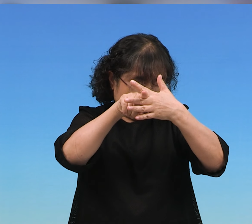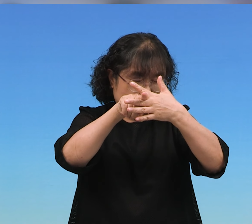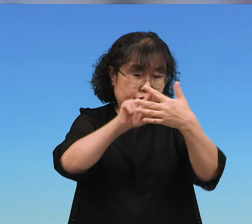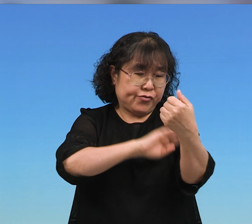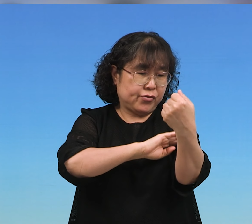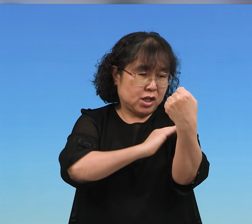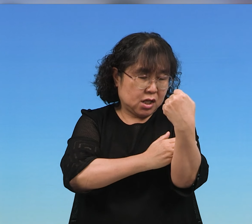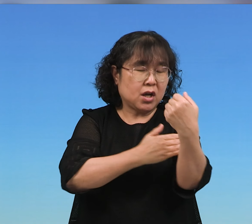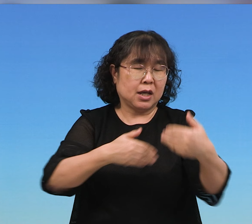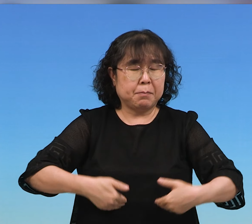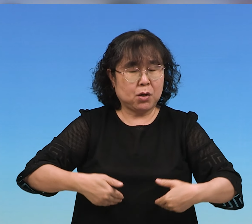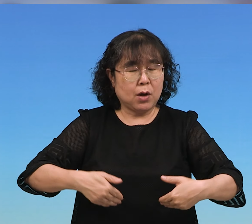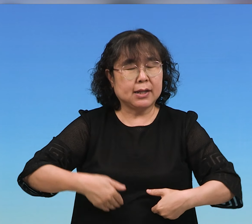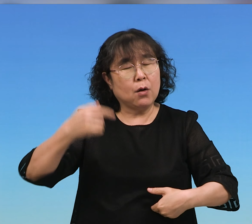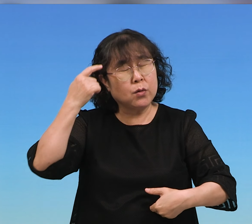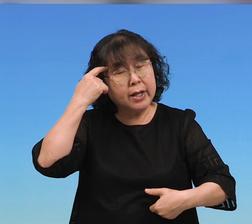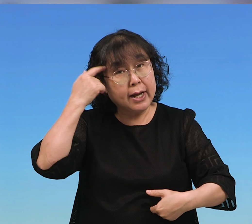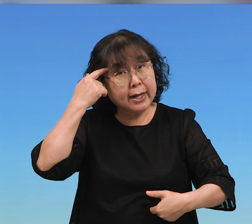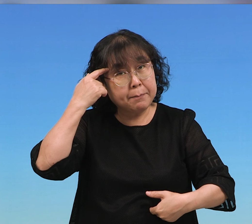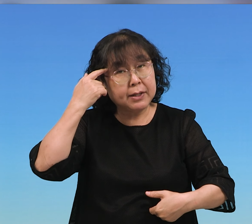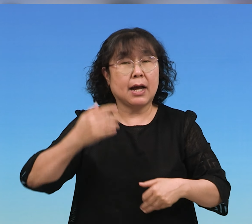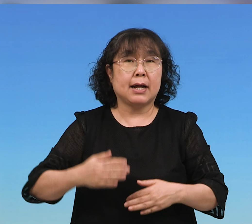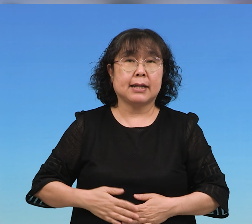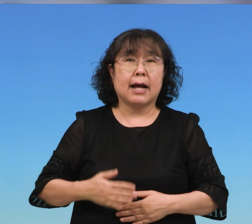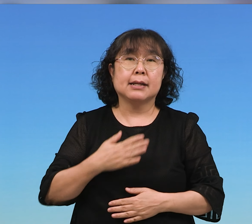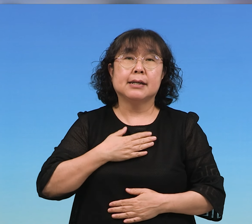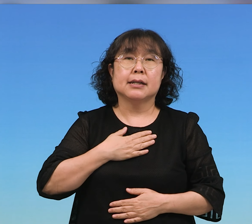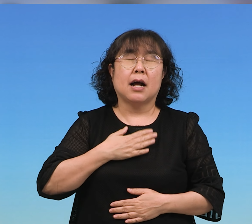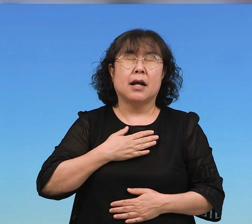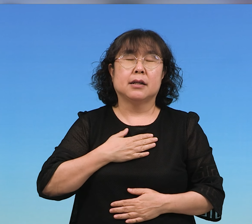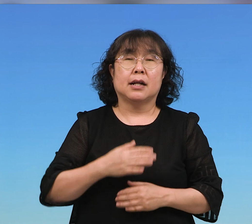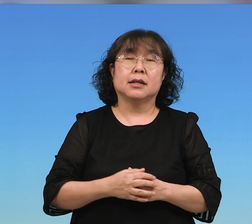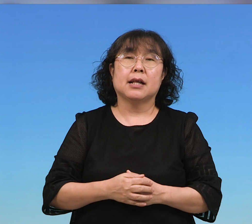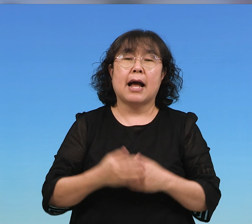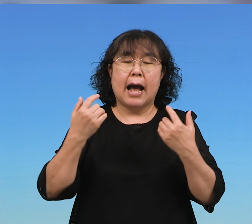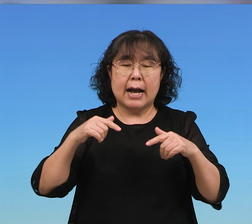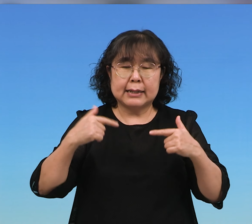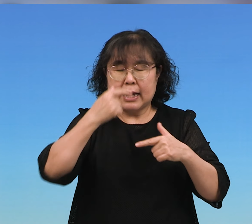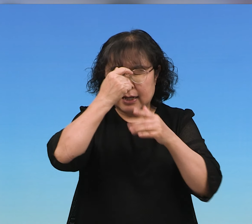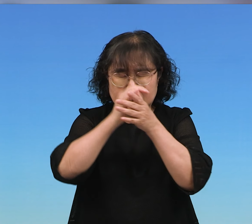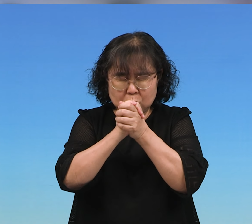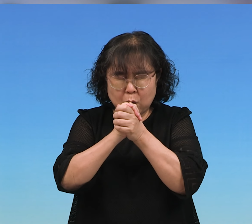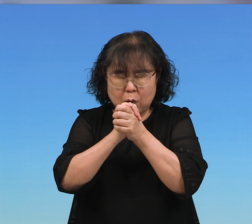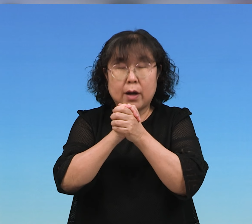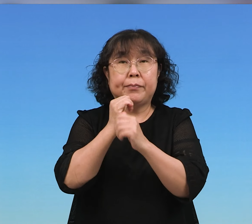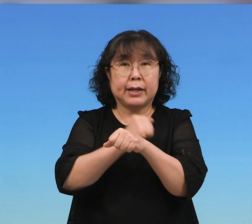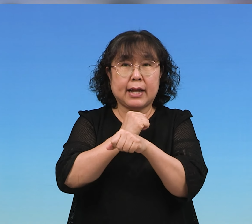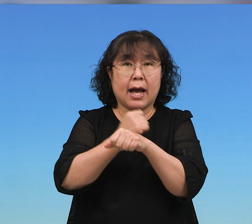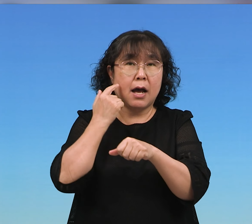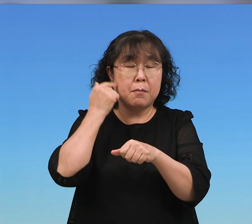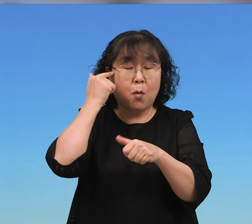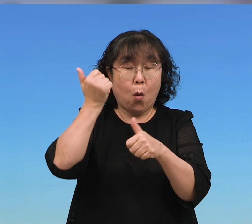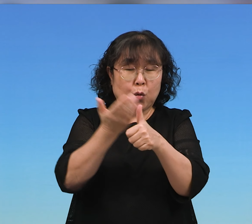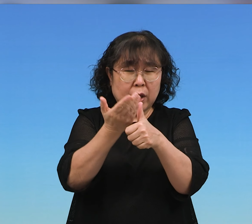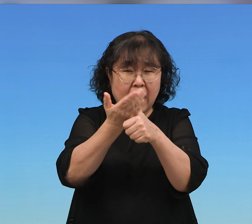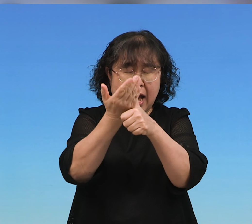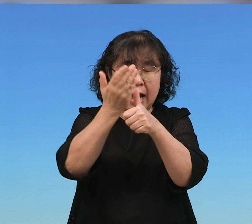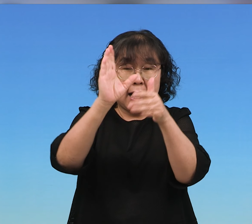보는 능력. 그래서 저는 분당 우리 교회 담임 목사로 은퇴할 때까지 두 가지를 기도합니다. 목회하는 동안